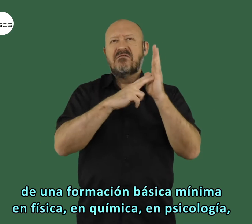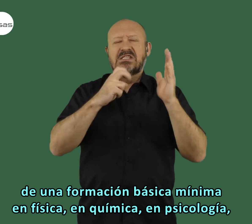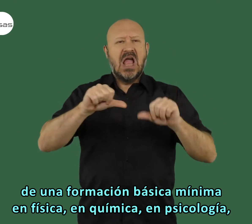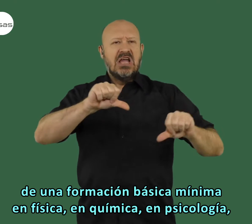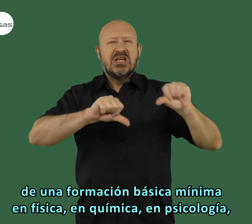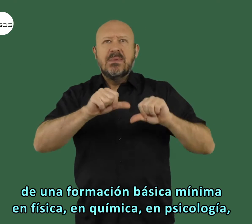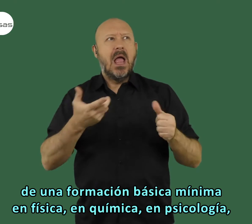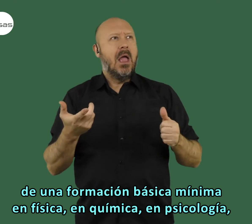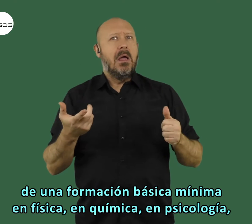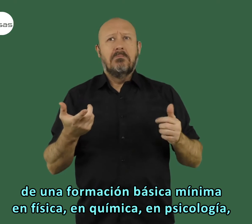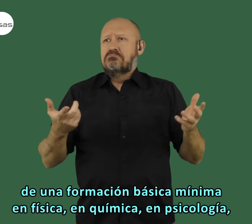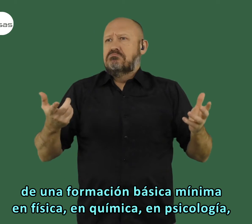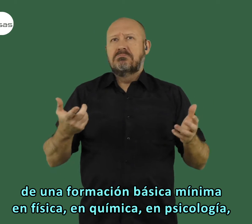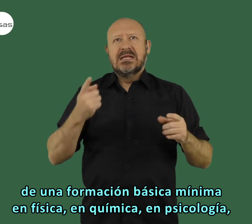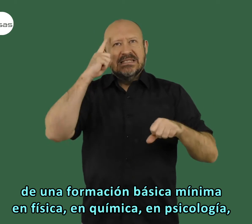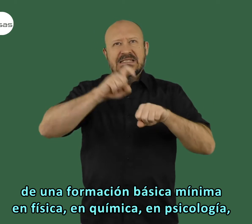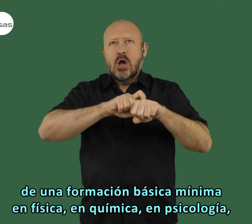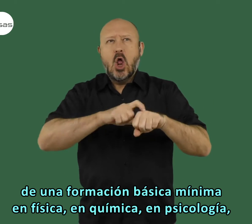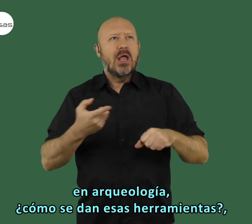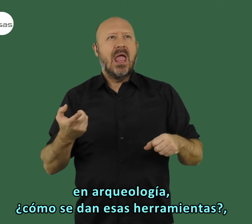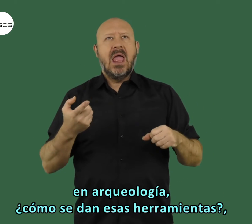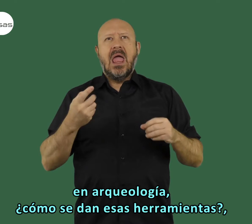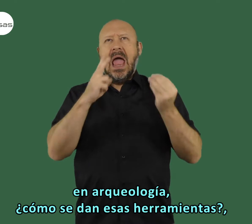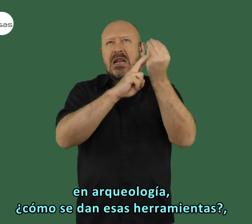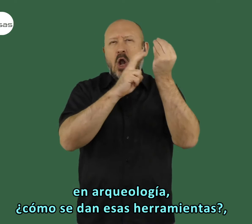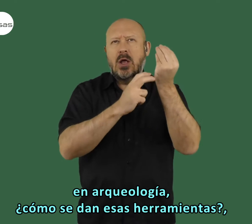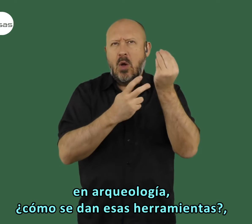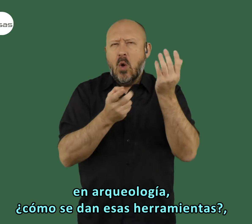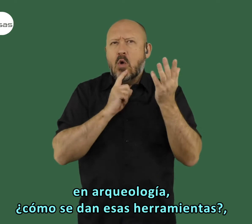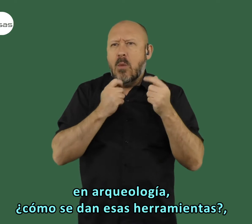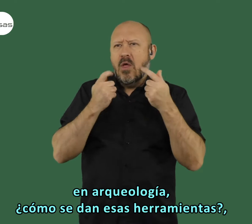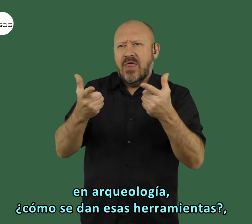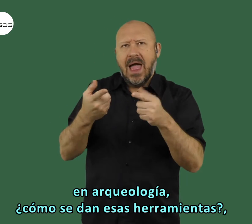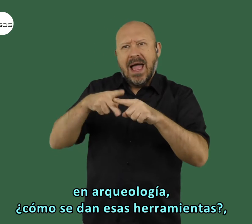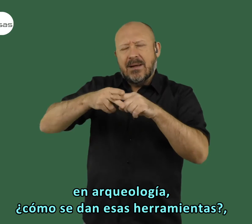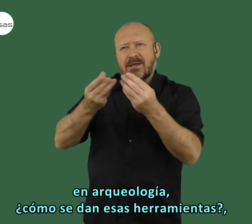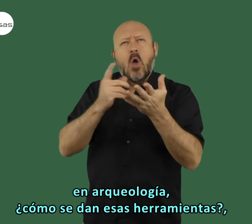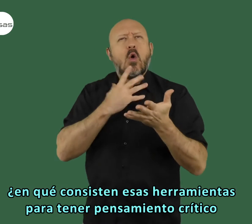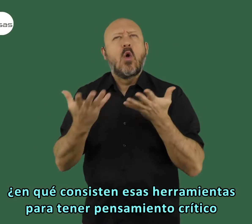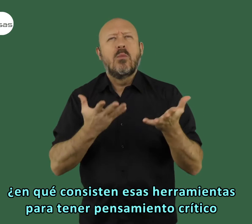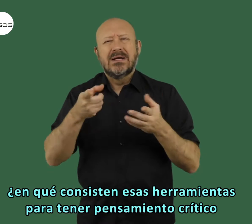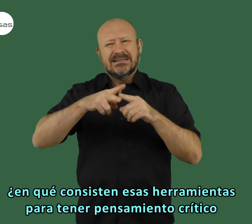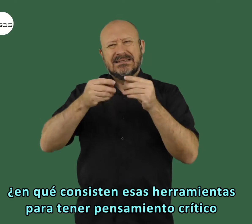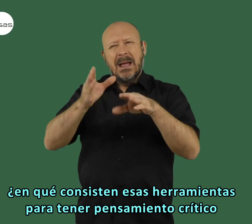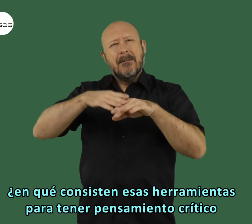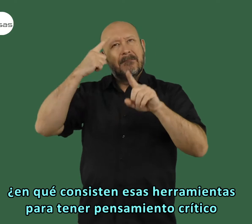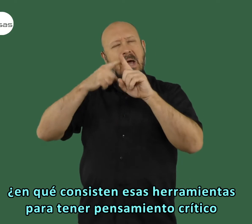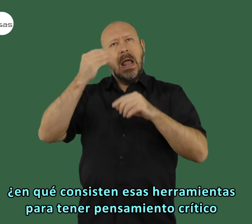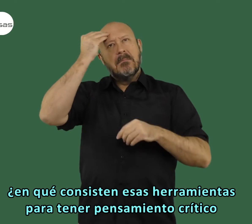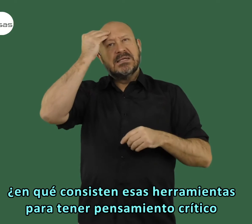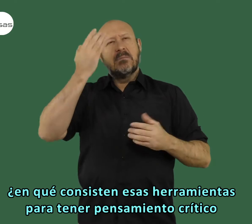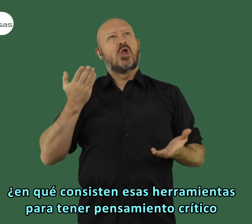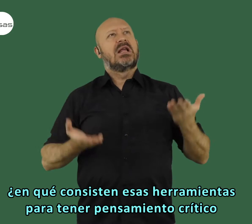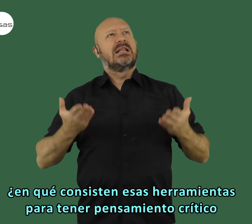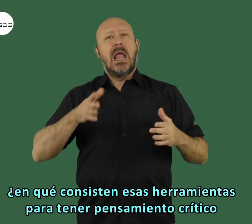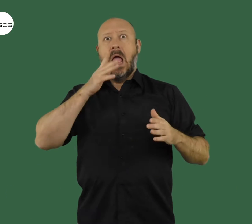en física, en química, en psicología, en arqueología? ¿Cómo se le dan esas herramientas? ¿En qué consisten esas herramientas para tener